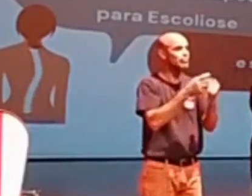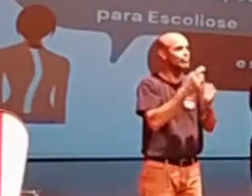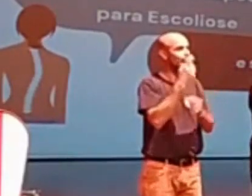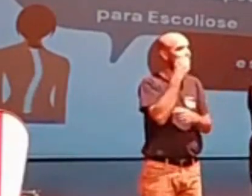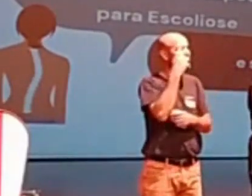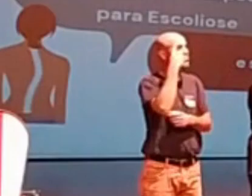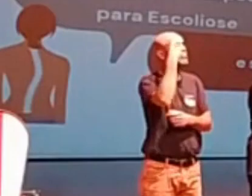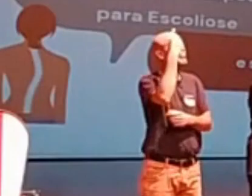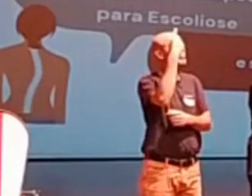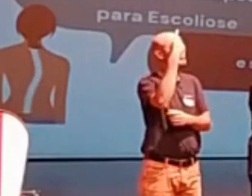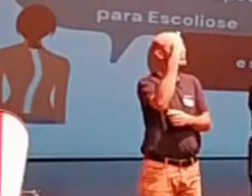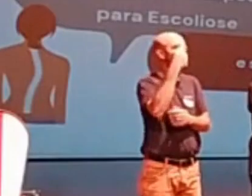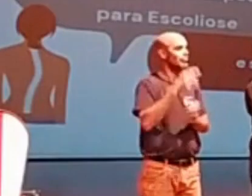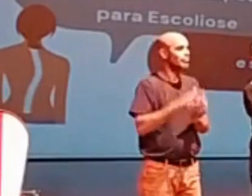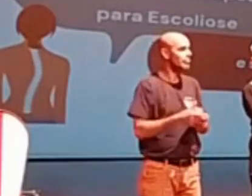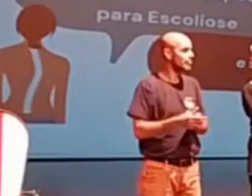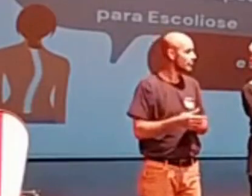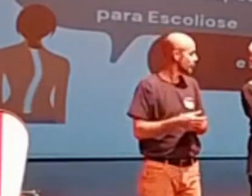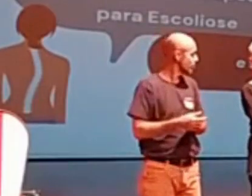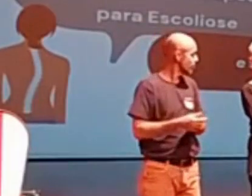me